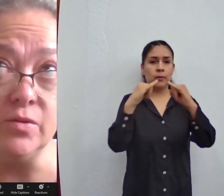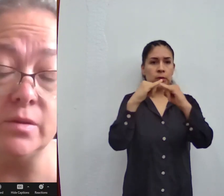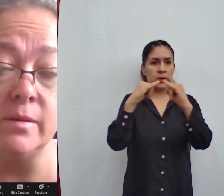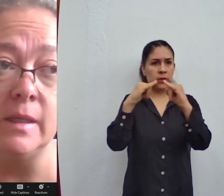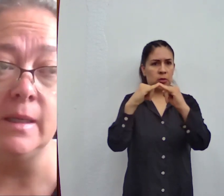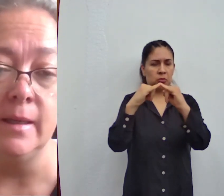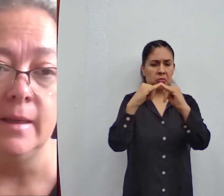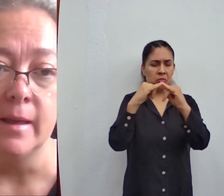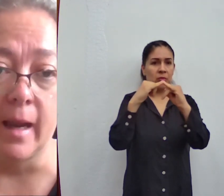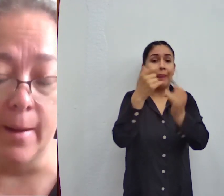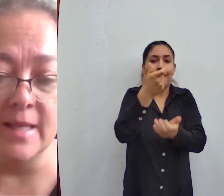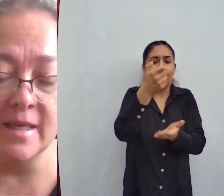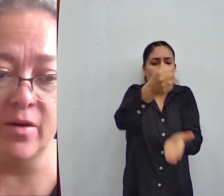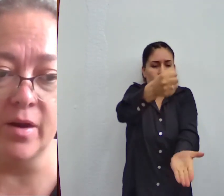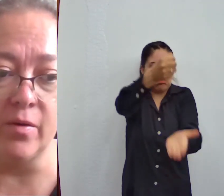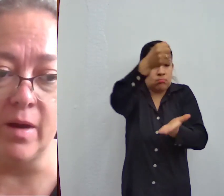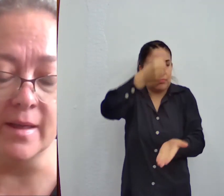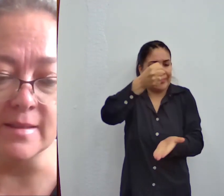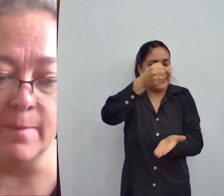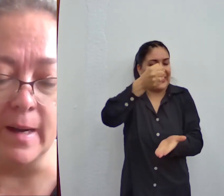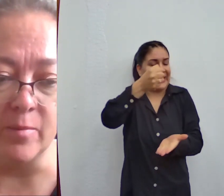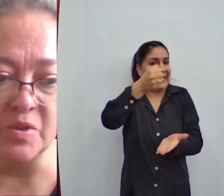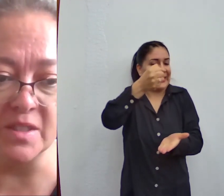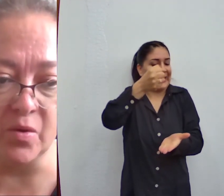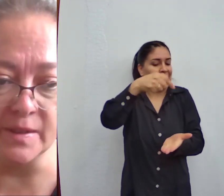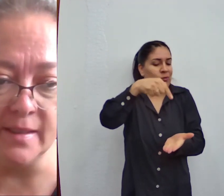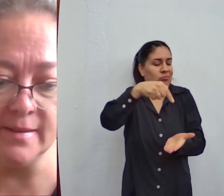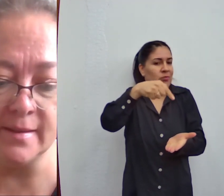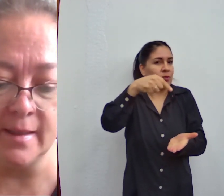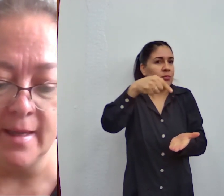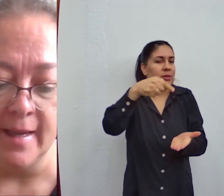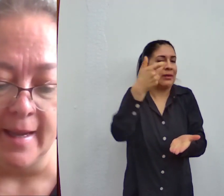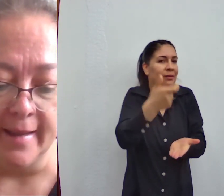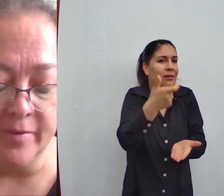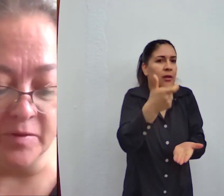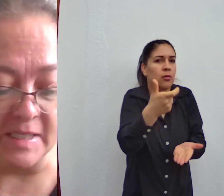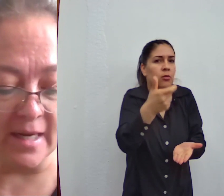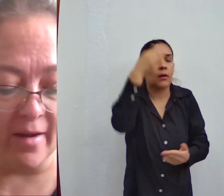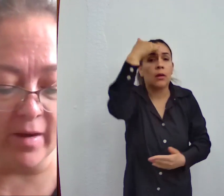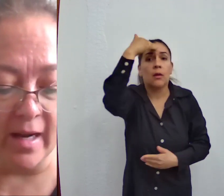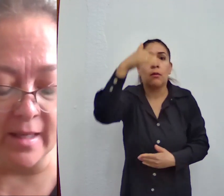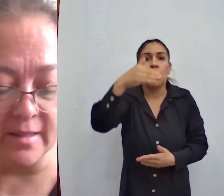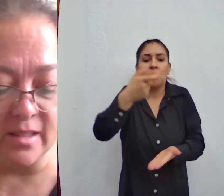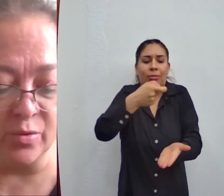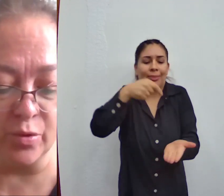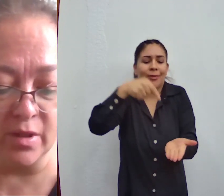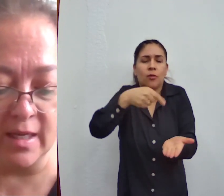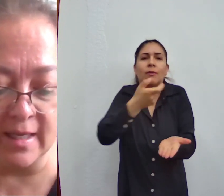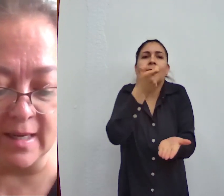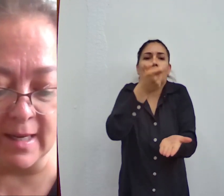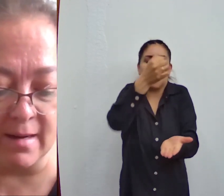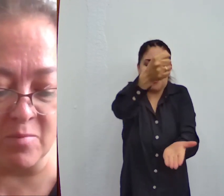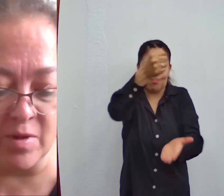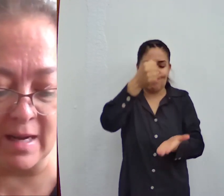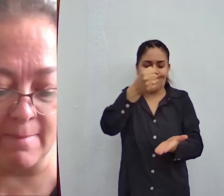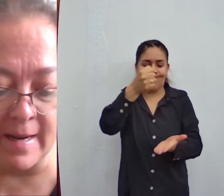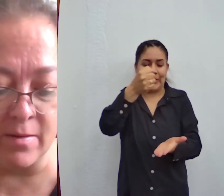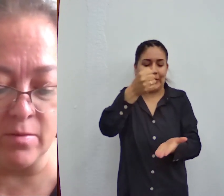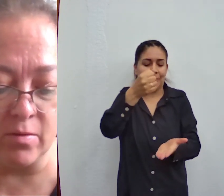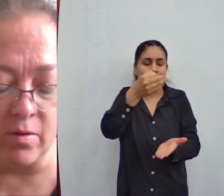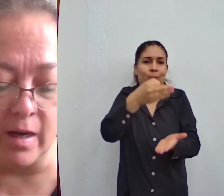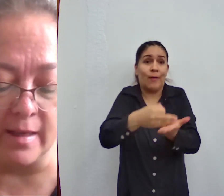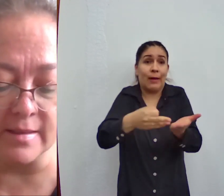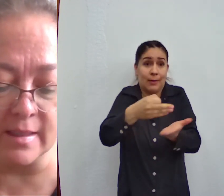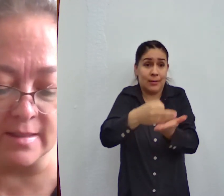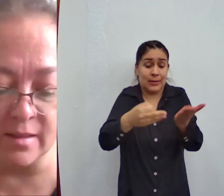de pesos, que la verdad sí creo que no alcanza para muchas cosas. Entonces creo que el instituto tiene que trabajar muy de